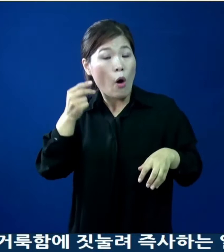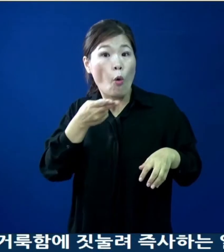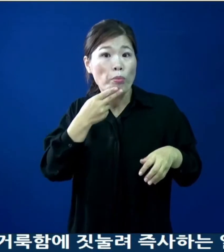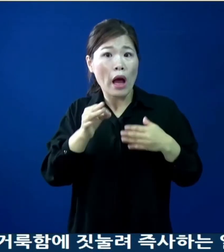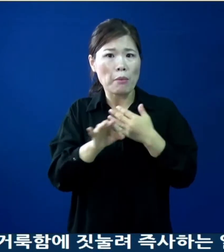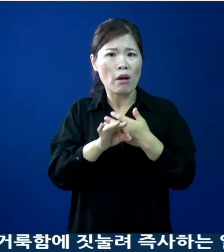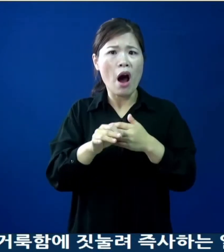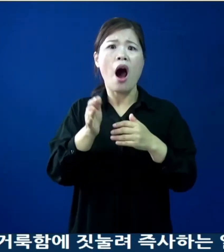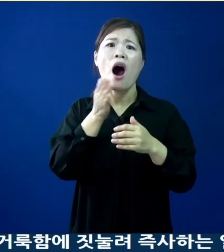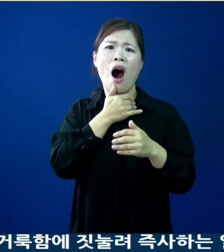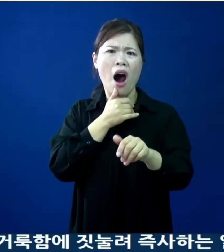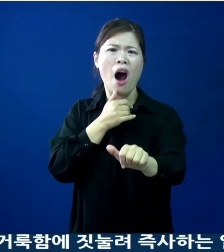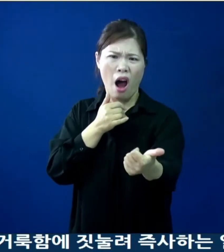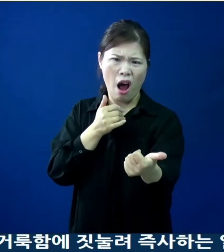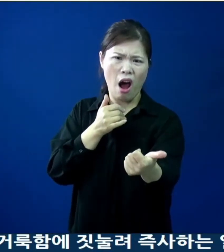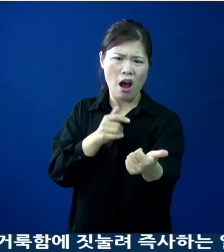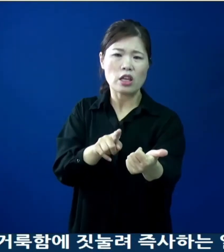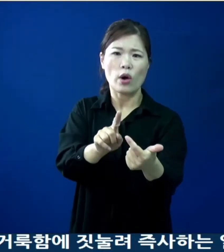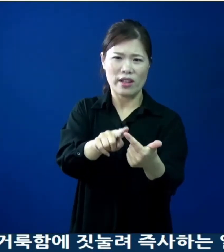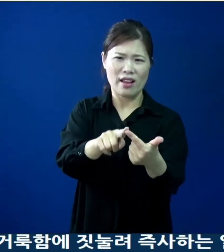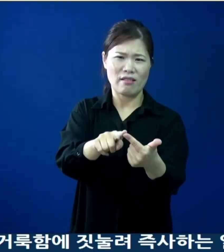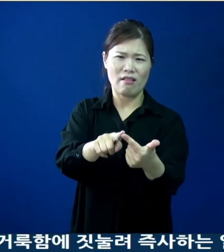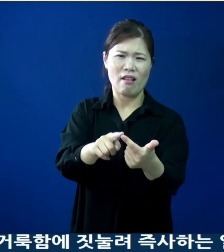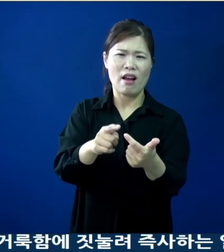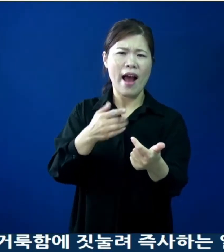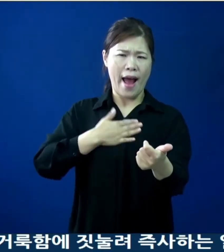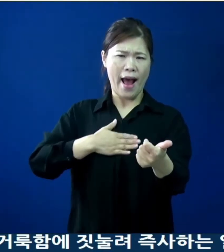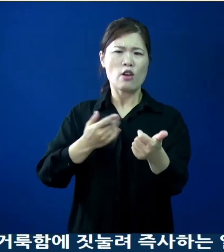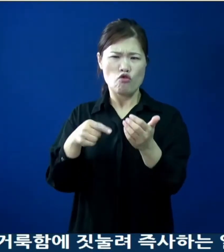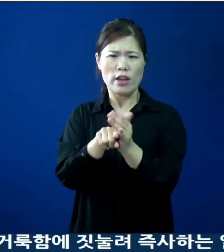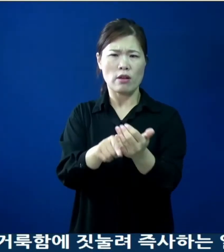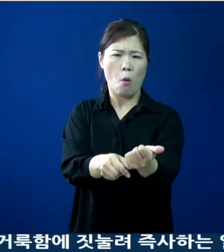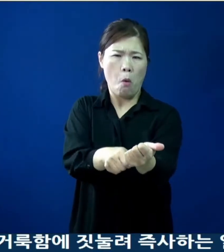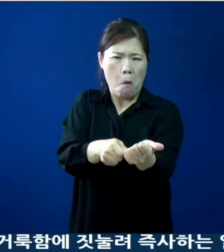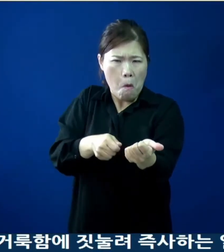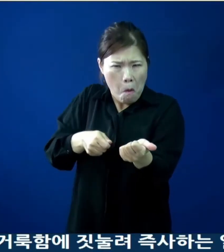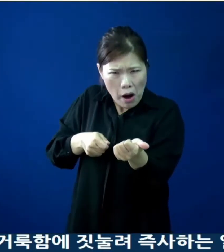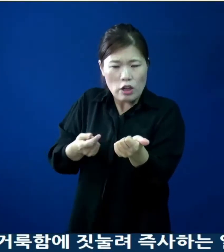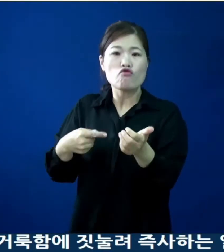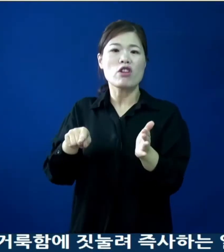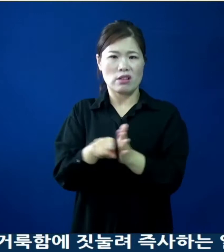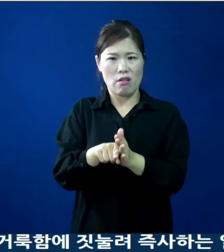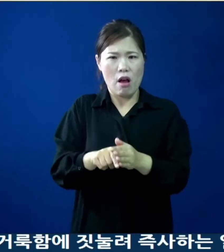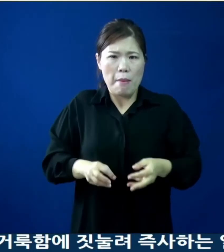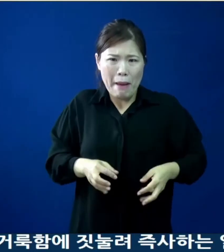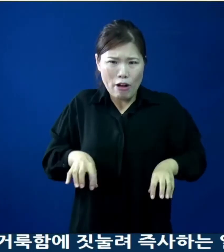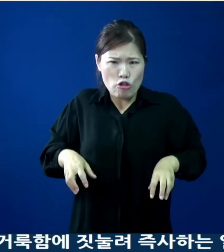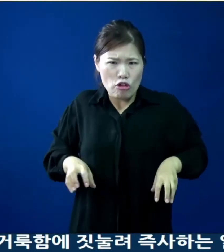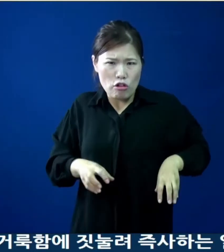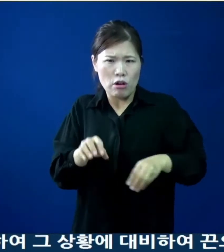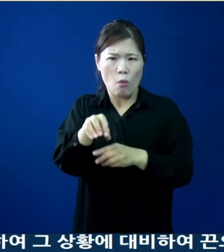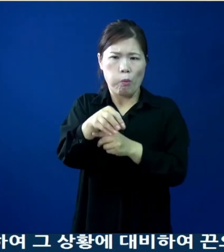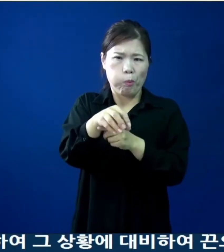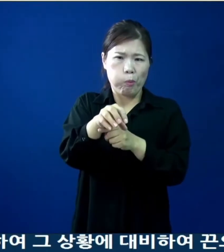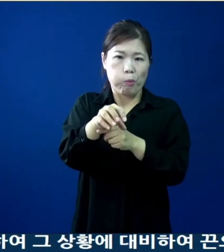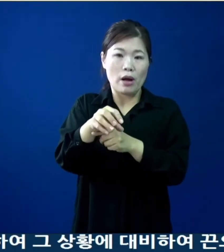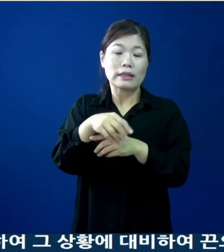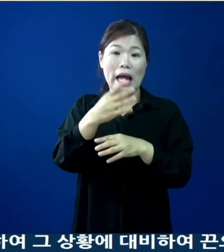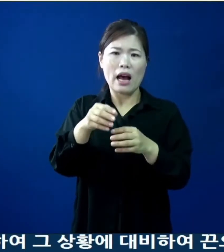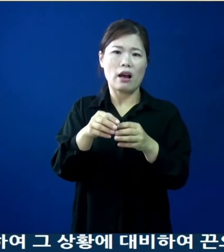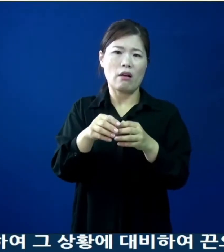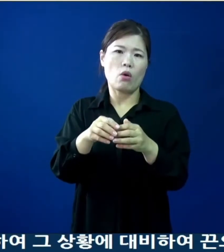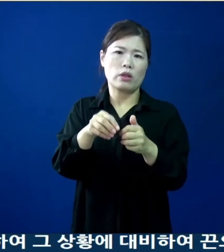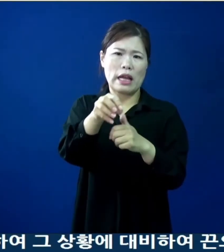이것을 가늠할 수 있는 장치로 방울을 달고 들어갔던 것이죠. 자, 이 일의 배경이 되는